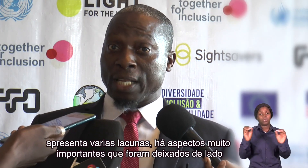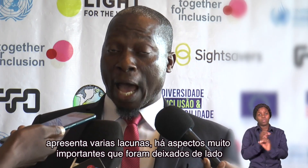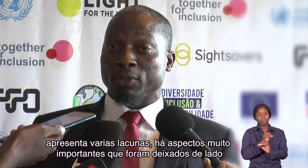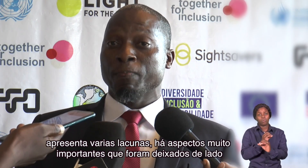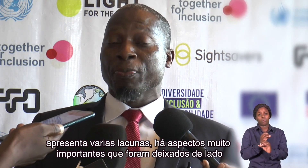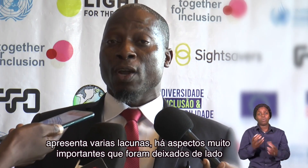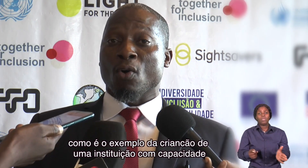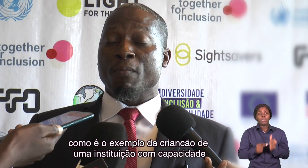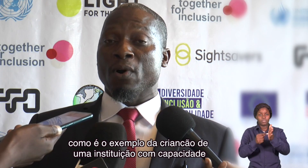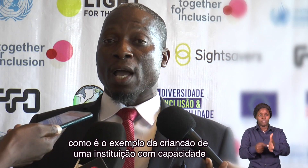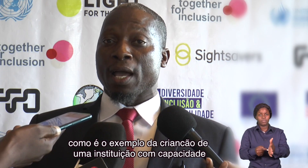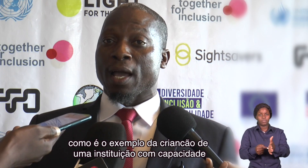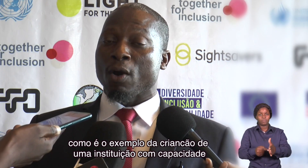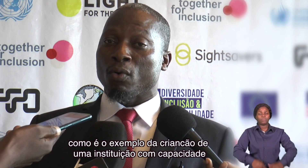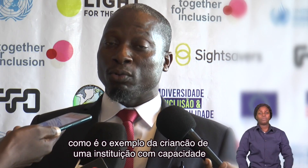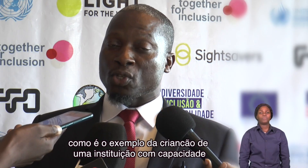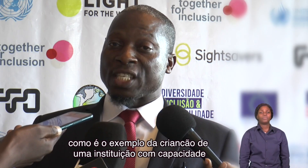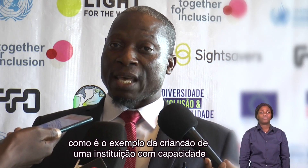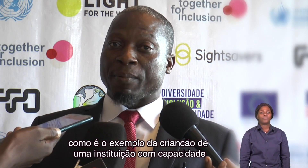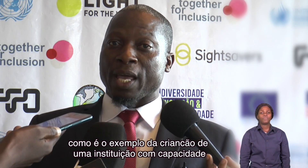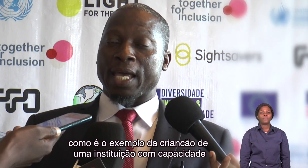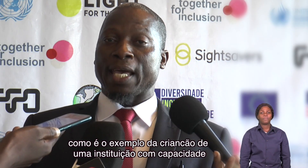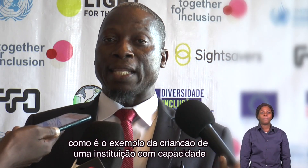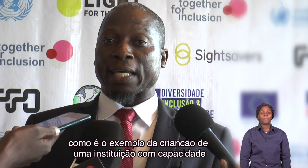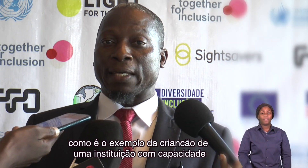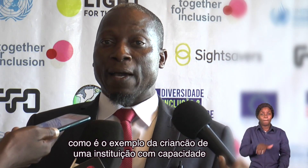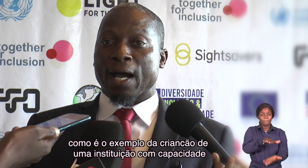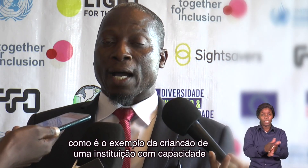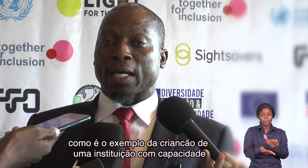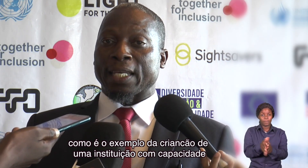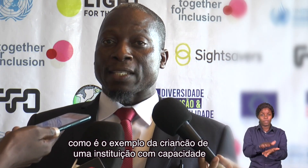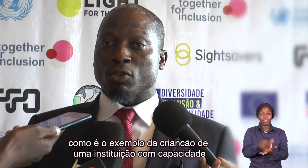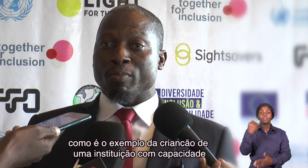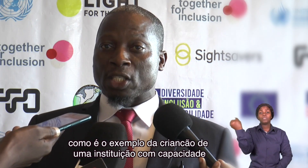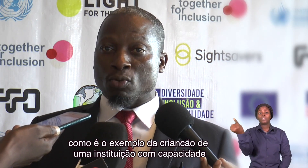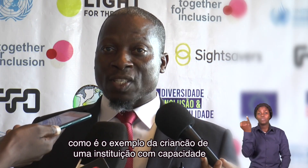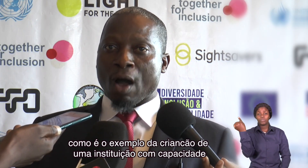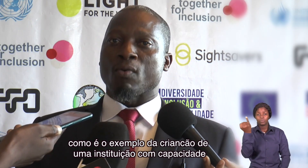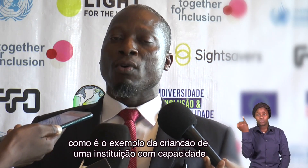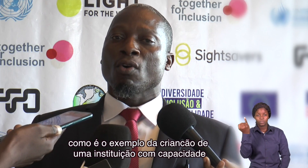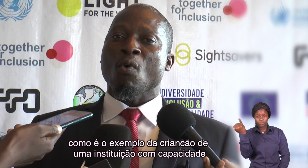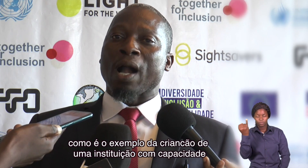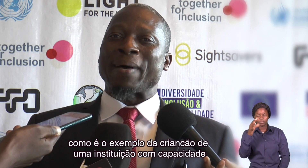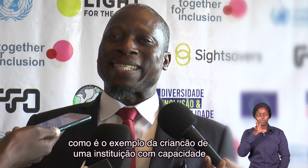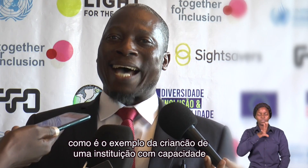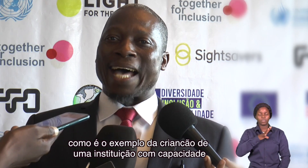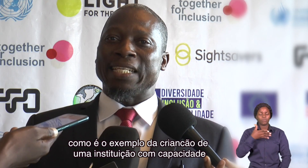de lado, como um dos exemplos é da criação de uma instituição com capacidade